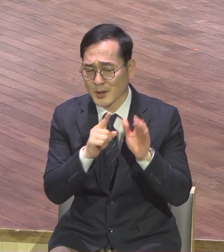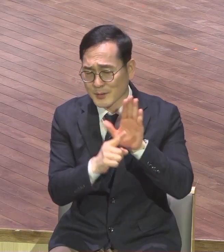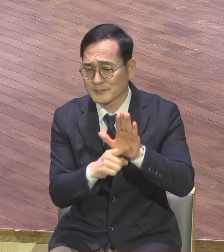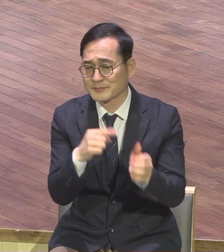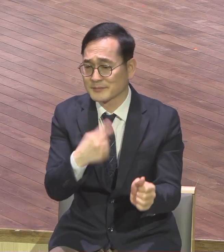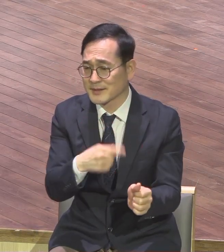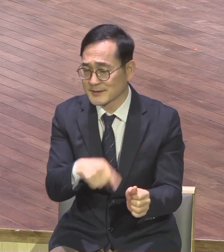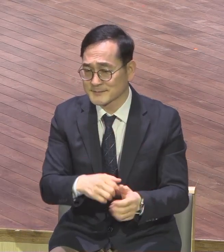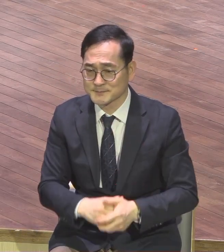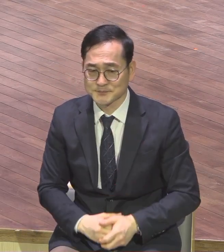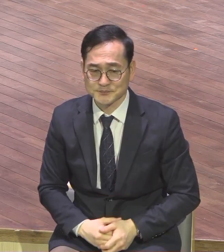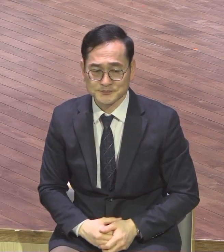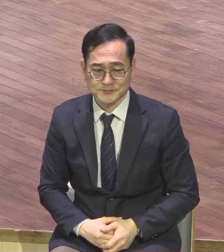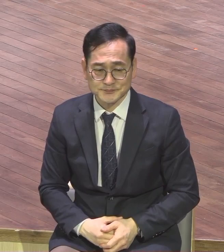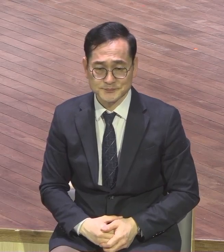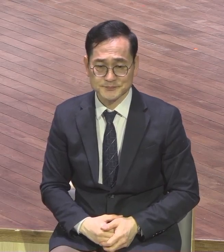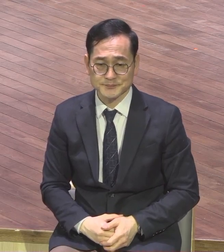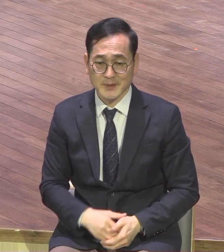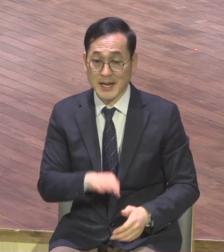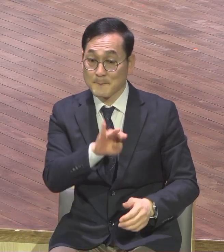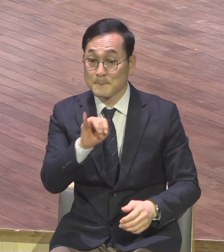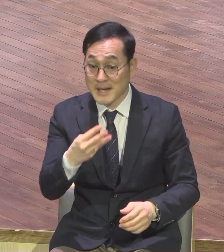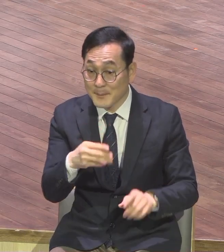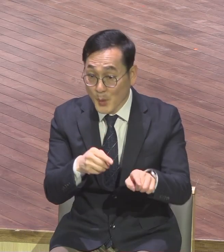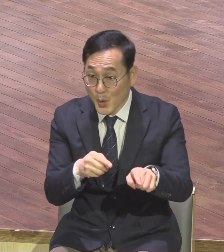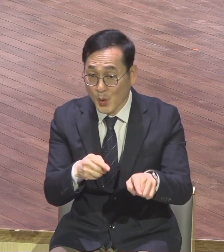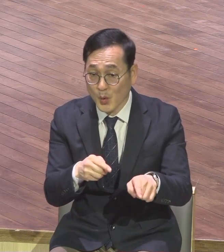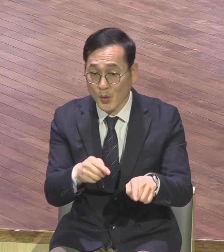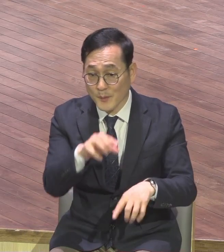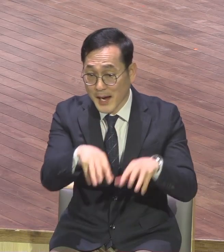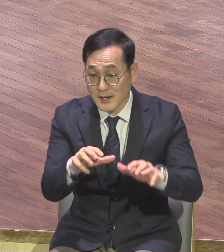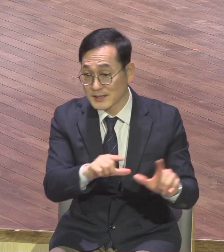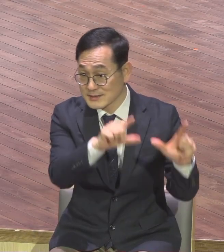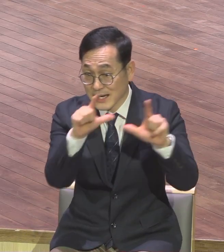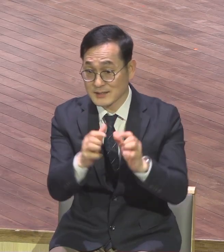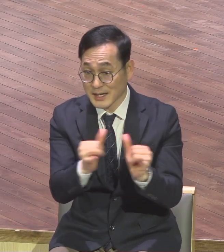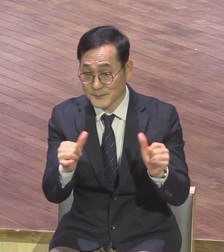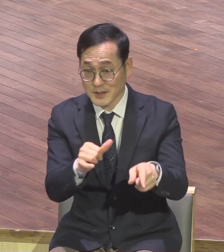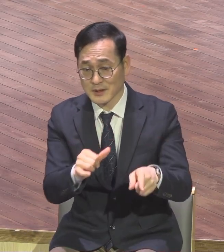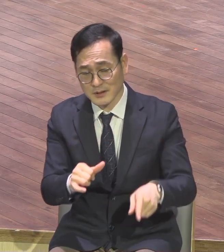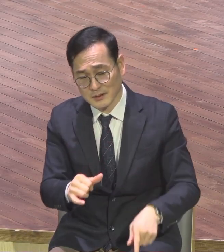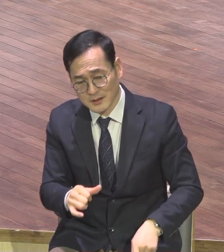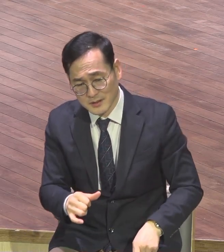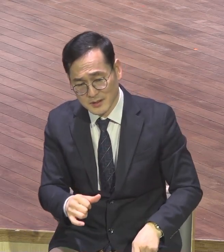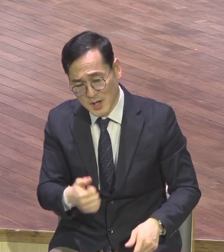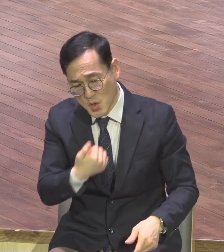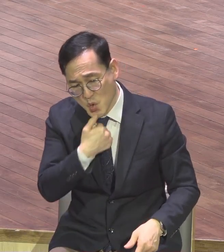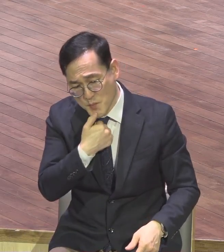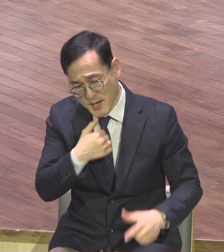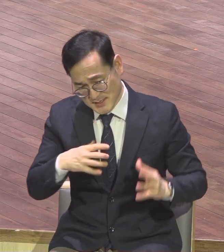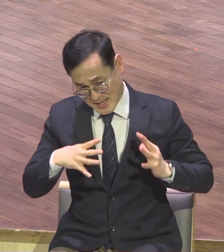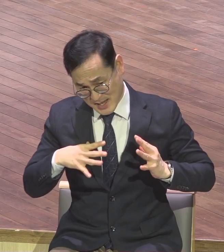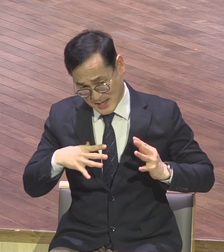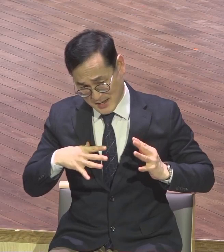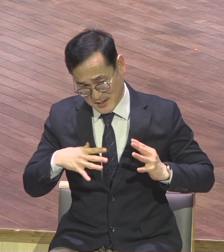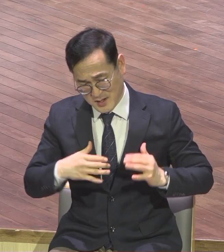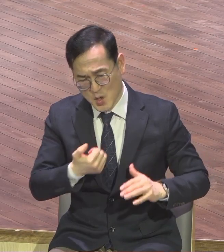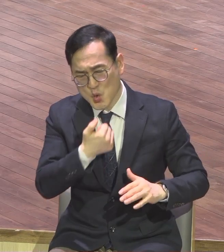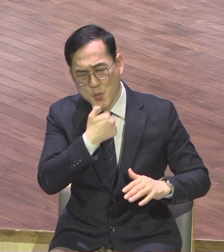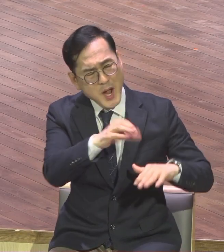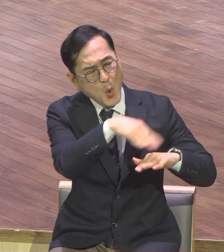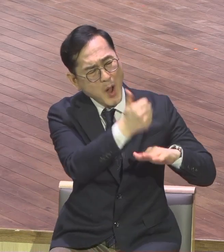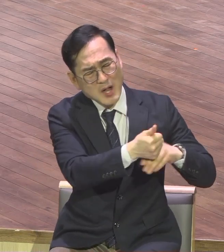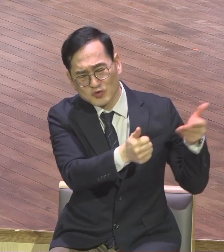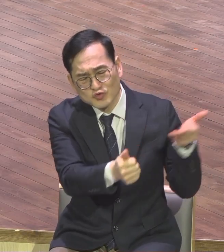로마 시민권자인 것을 그렇게 자랑스러워하는데 우리의 시민권은 로마 황제가 주는